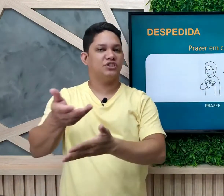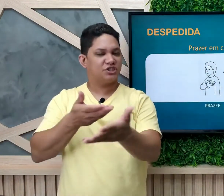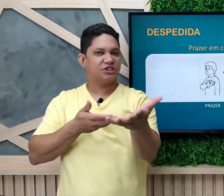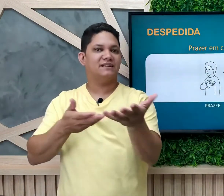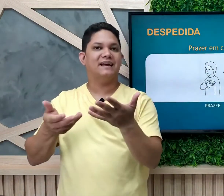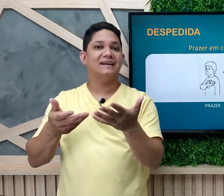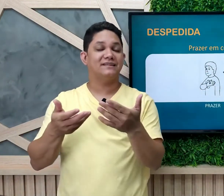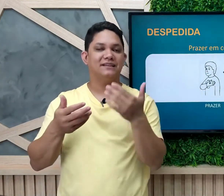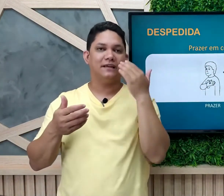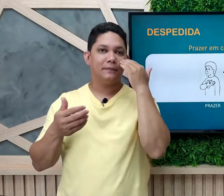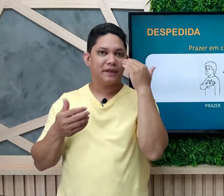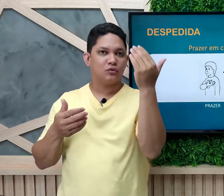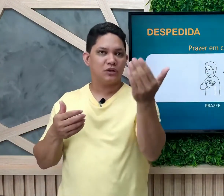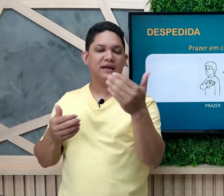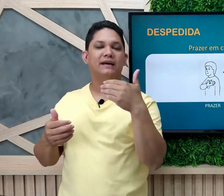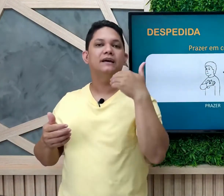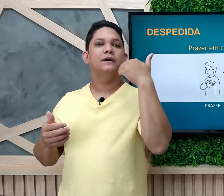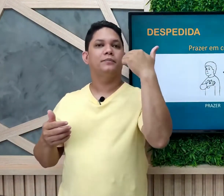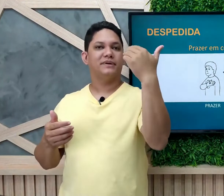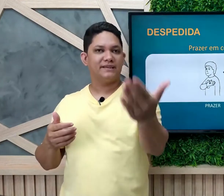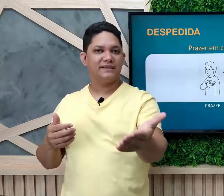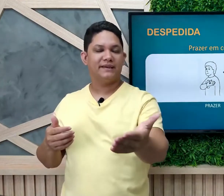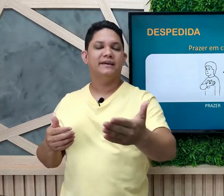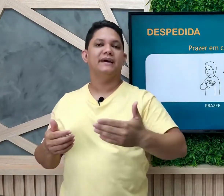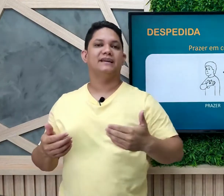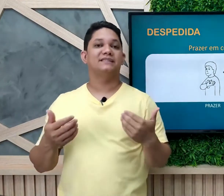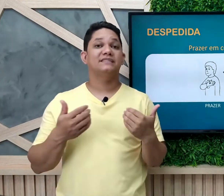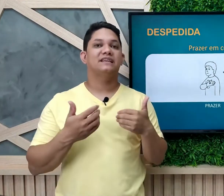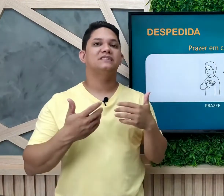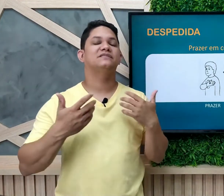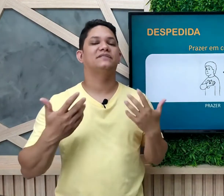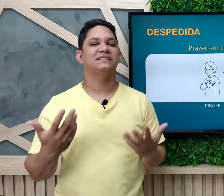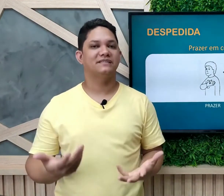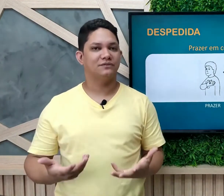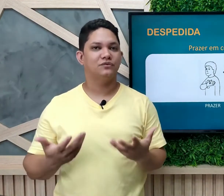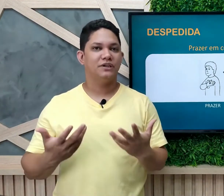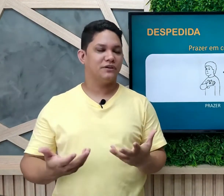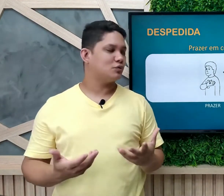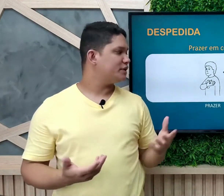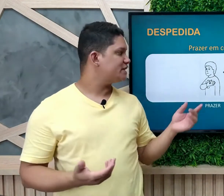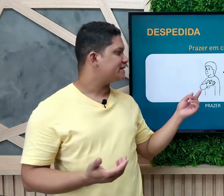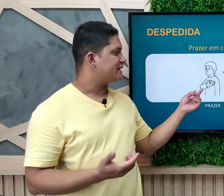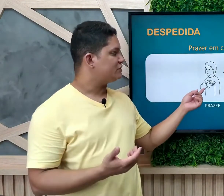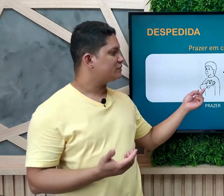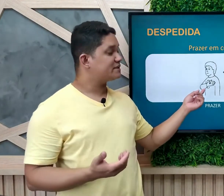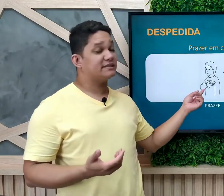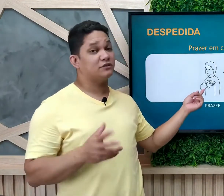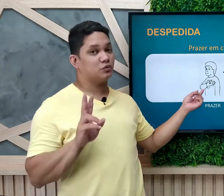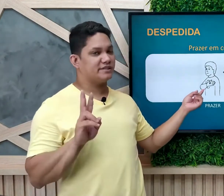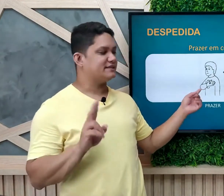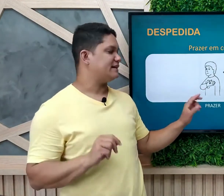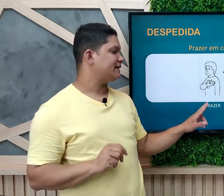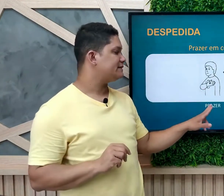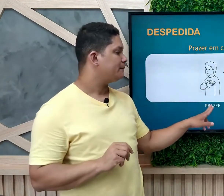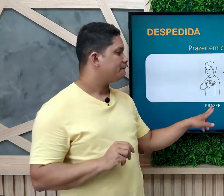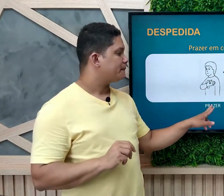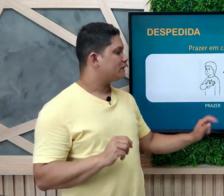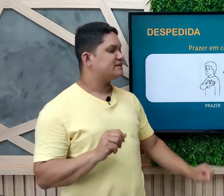gente já dá a entender pelo olhar para quem é essa satisfação em conhecer. A gente vai precisar de 2 sinais, um sinal